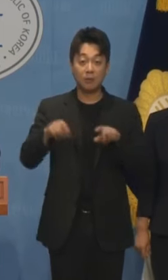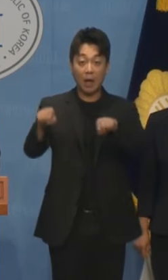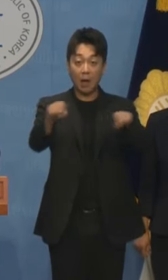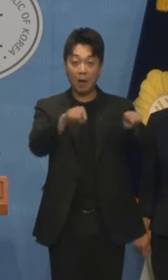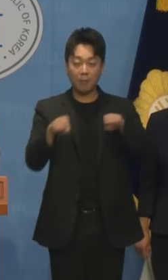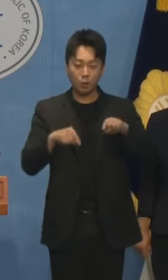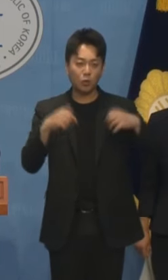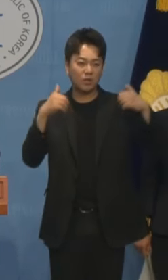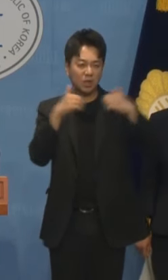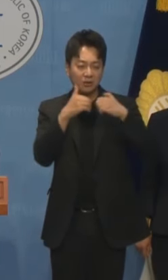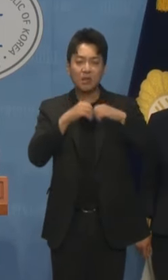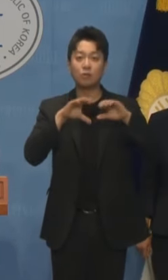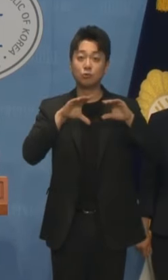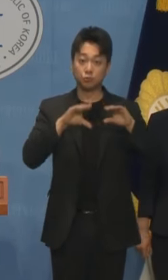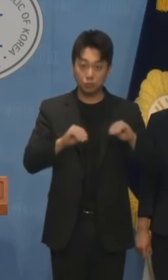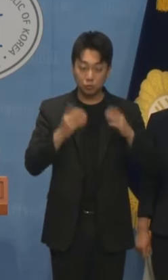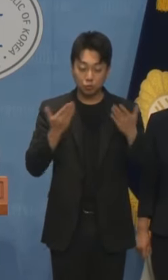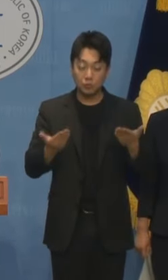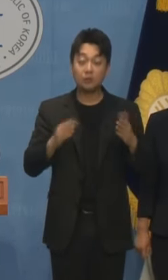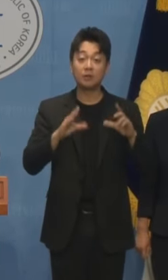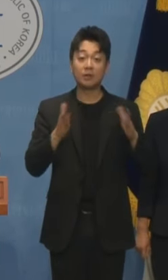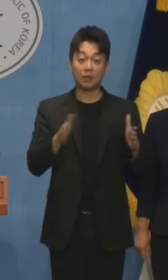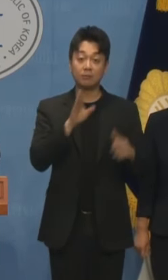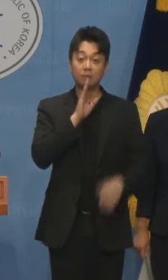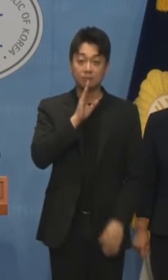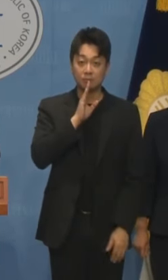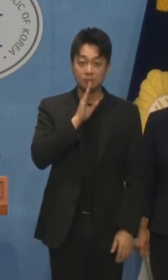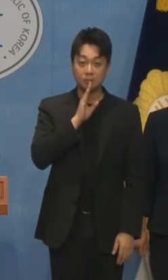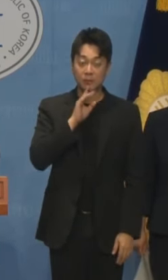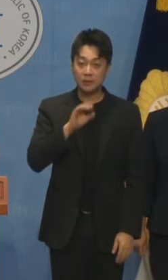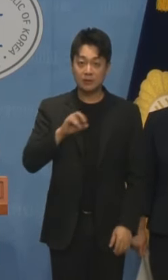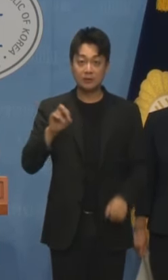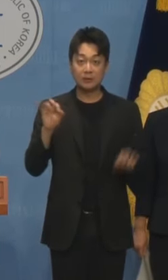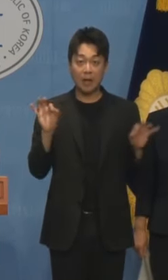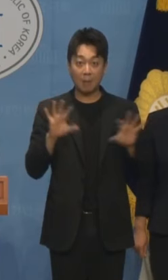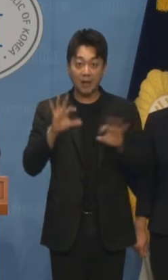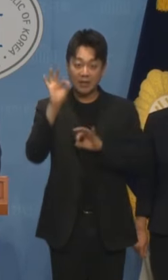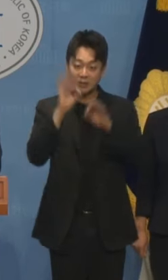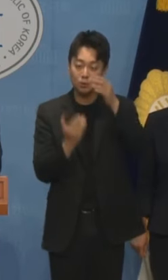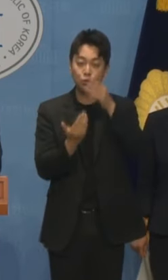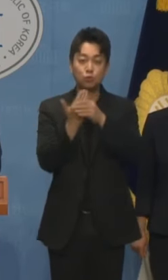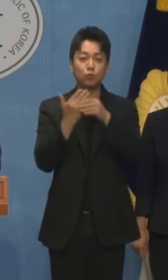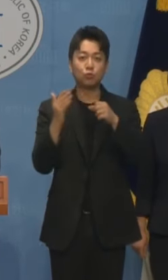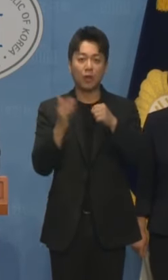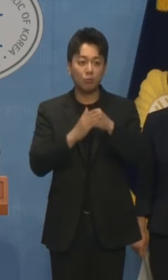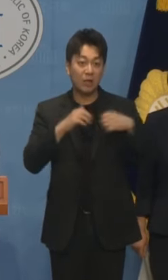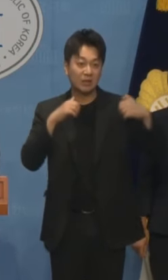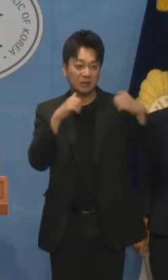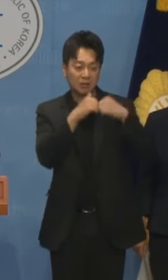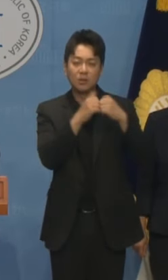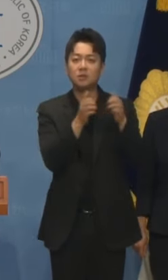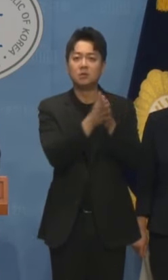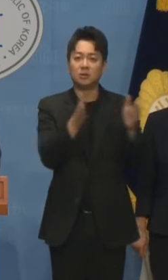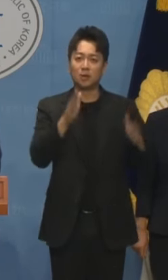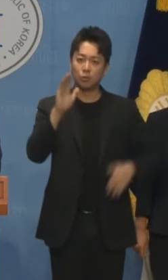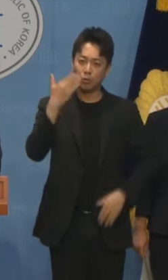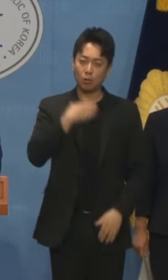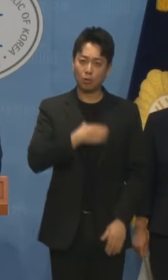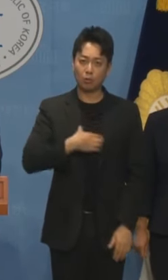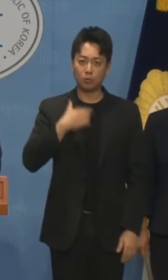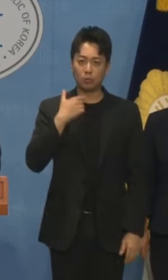작은 불씨가 전쟁의 참마를 불 불러일으킬 수 있습니다 그동안 정치권과 시민 사회가